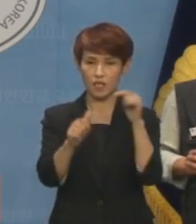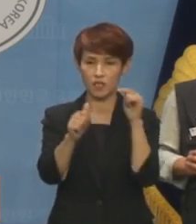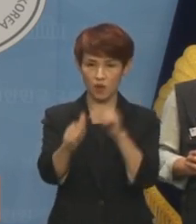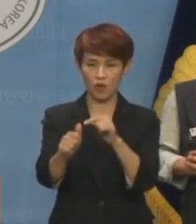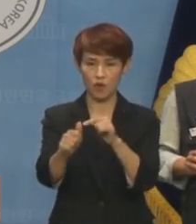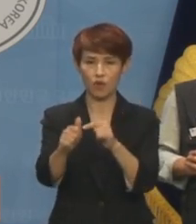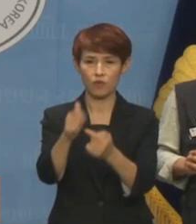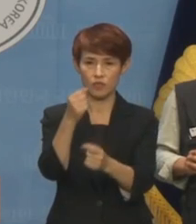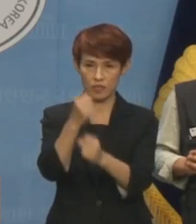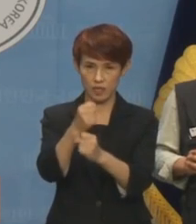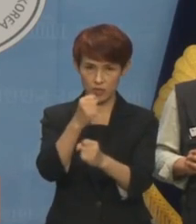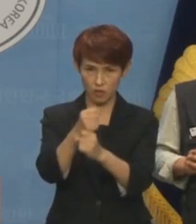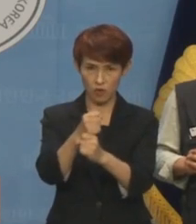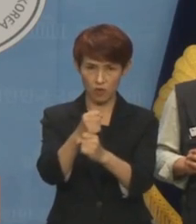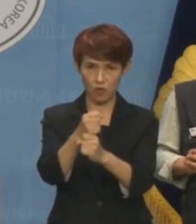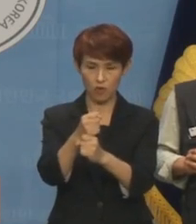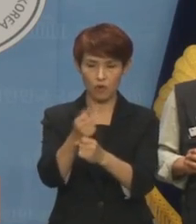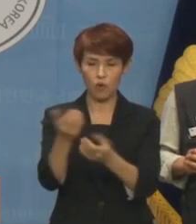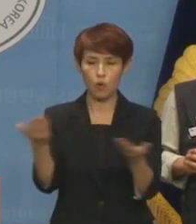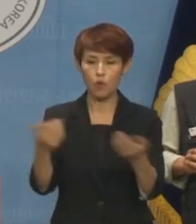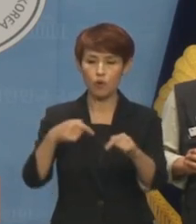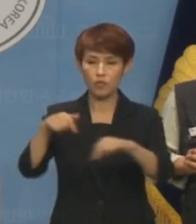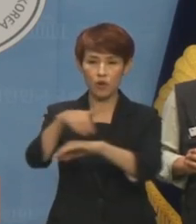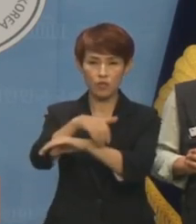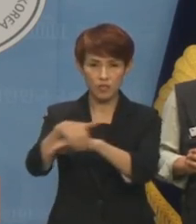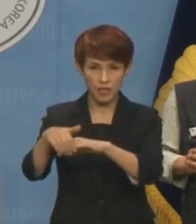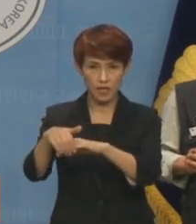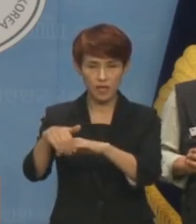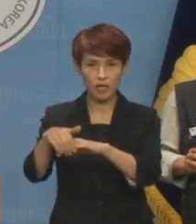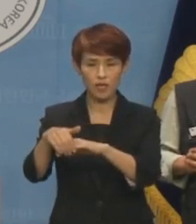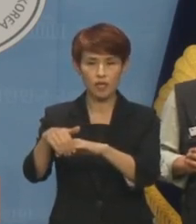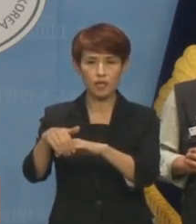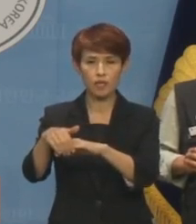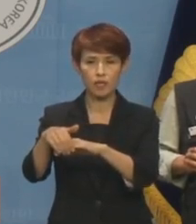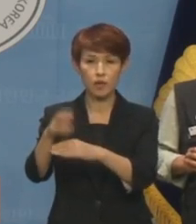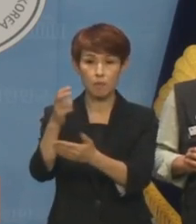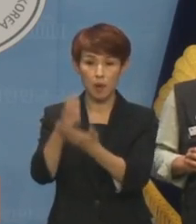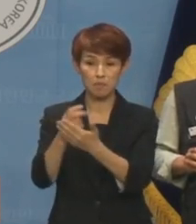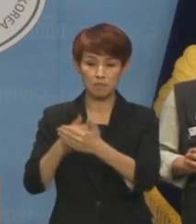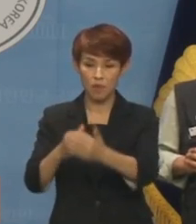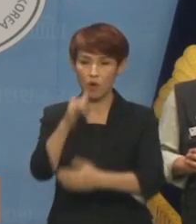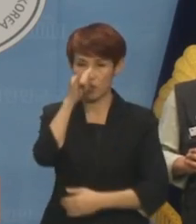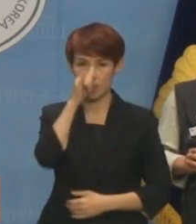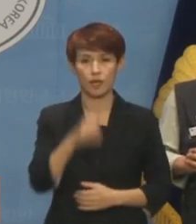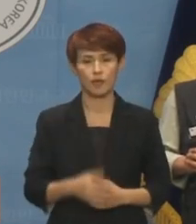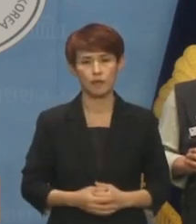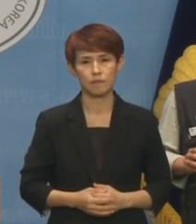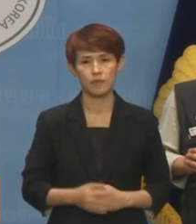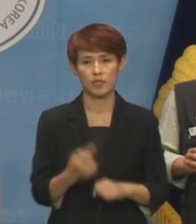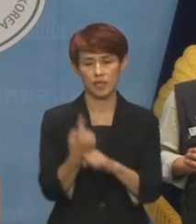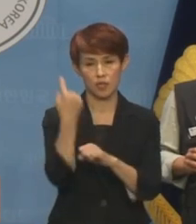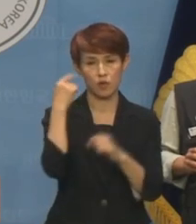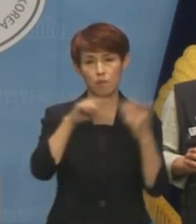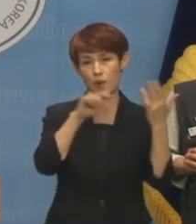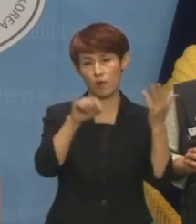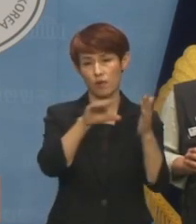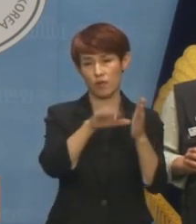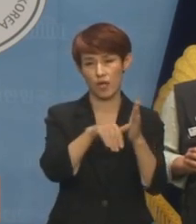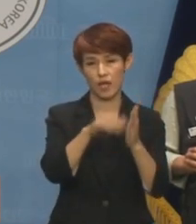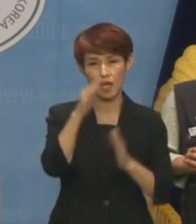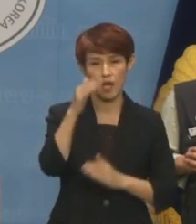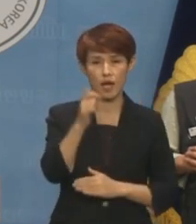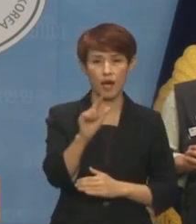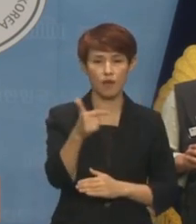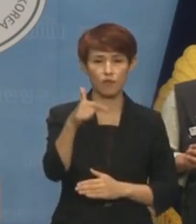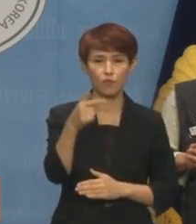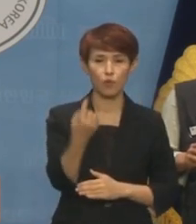이와 관련된 고용정책 기부법 시행령 개정안이 시행된다. 작년 8월 한노위 통과